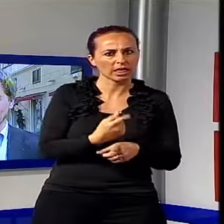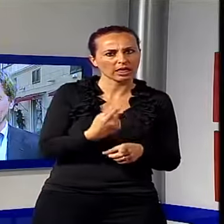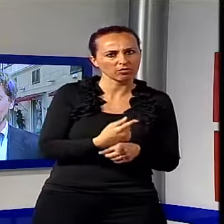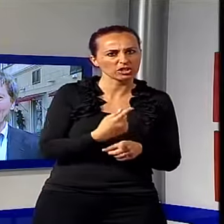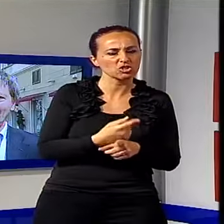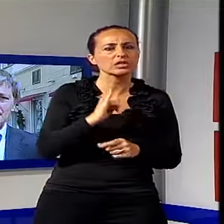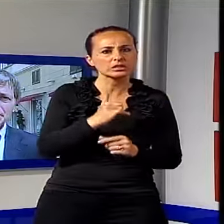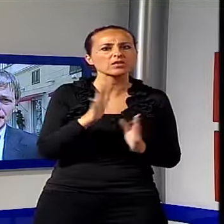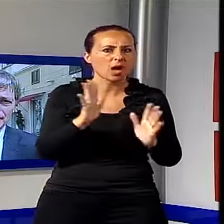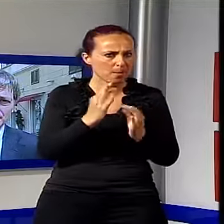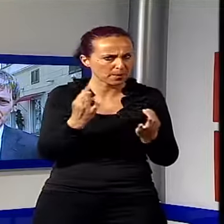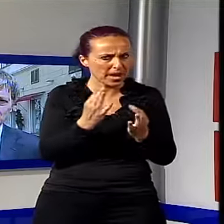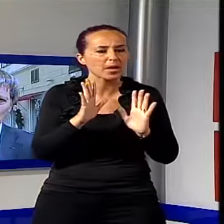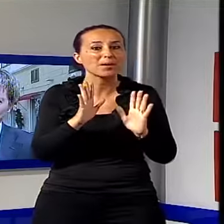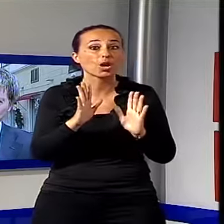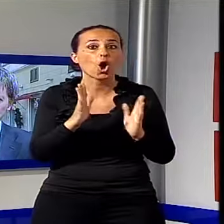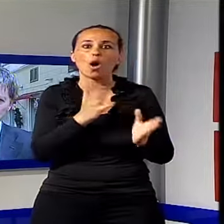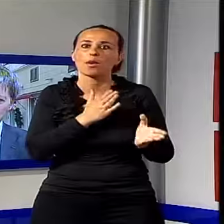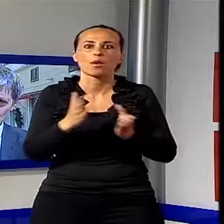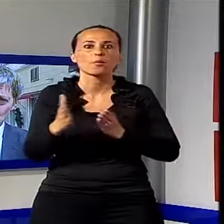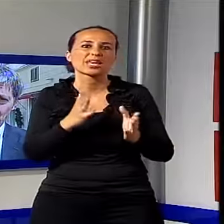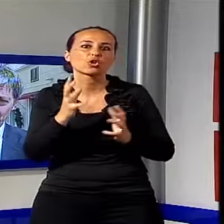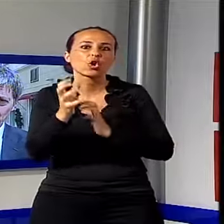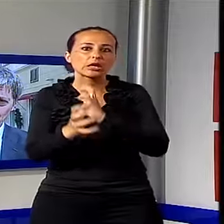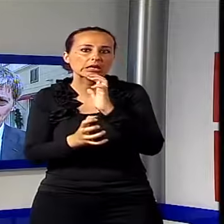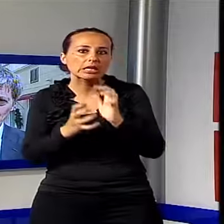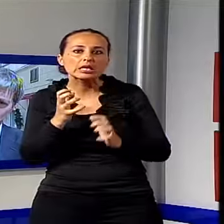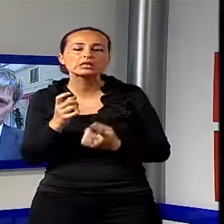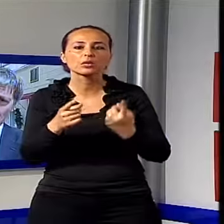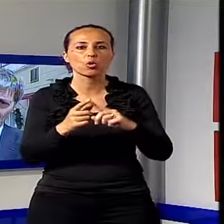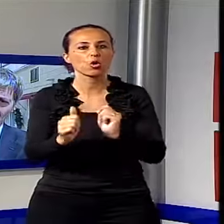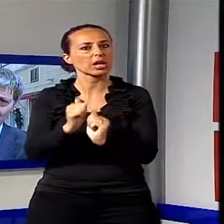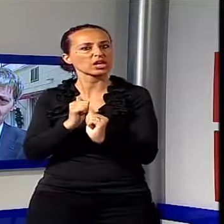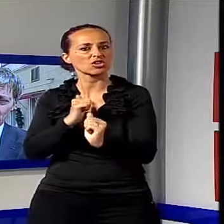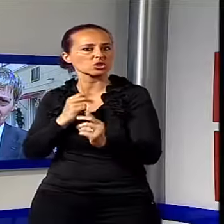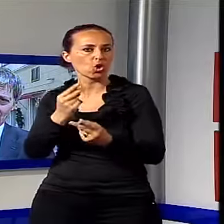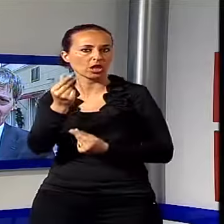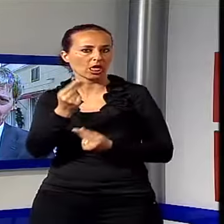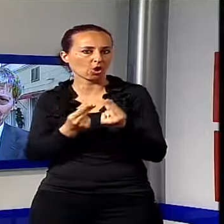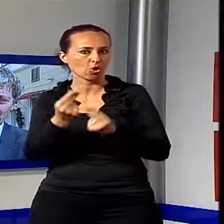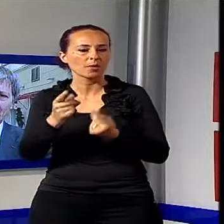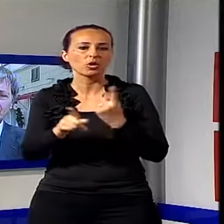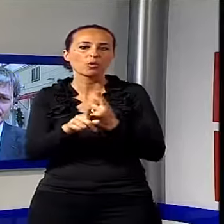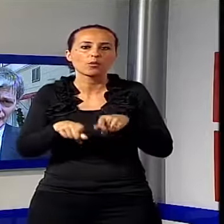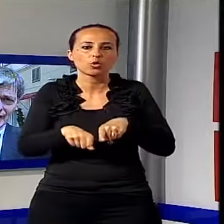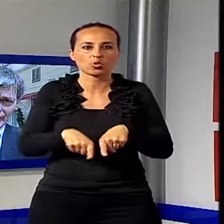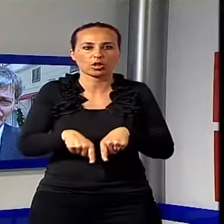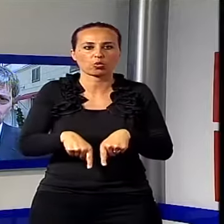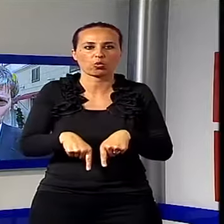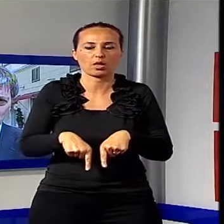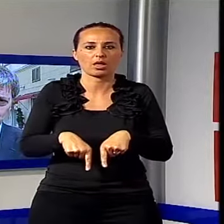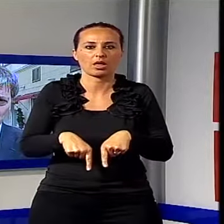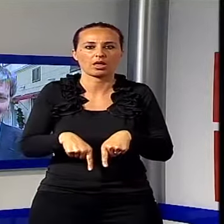Ma in un periodo di crisi e di recessione economica come questa bisogna lavorare anche sull'altra gamba, rinforzare la muscolatura della